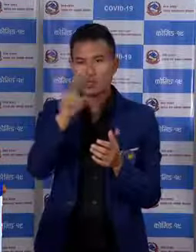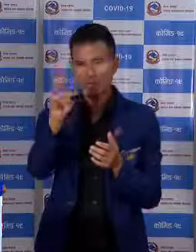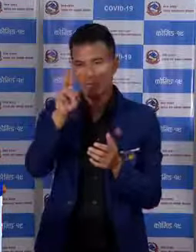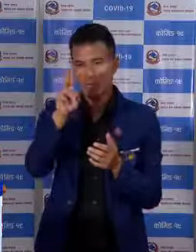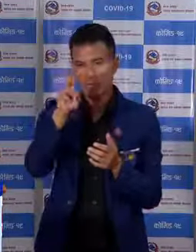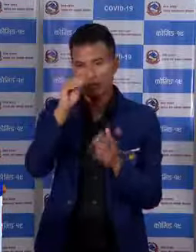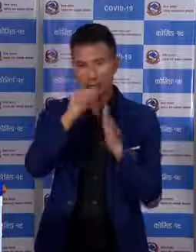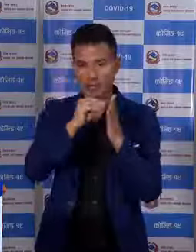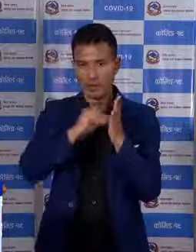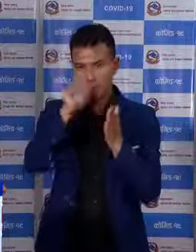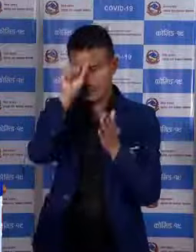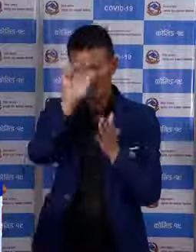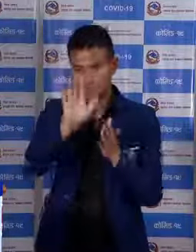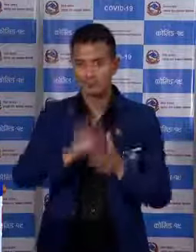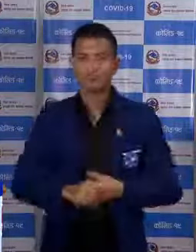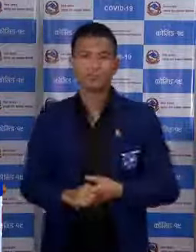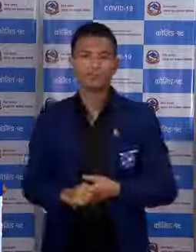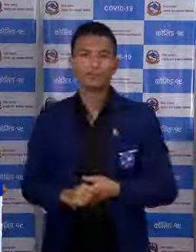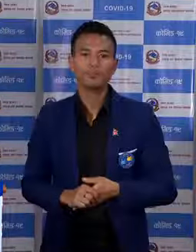माइले विवरन दियें